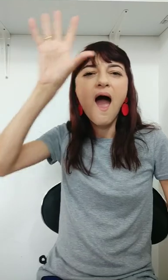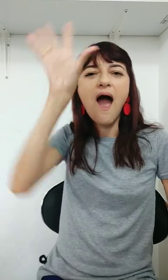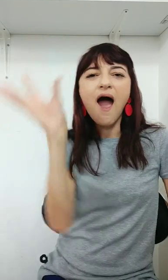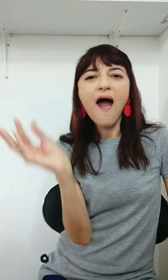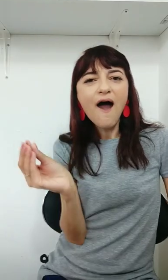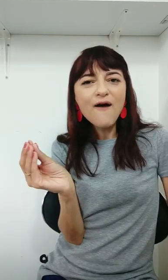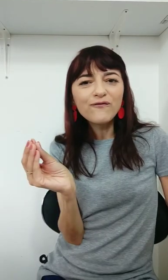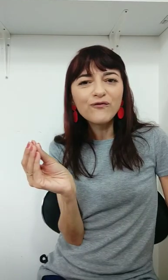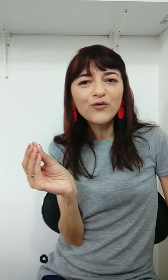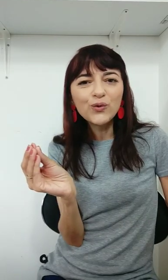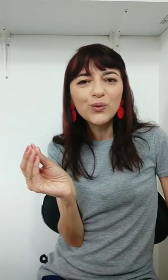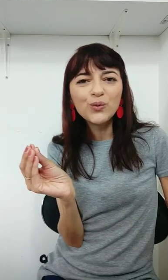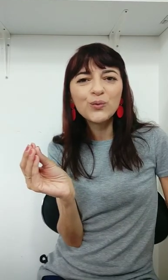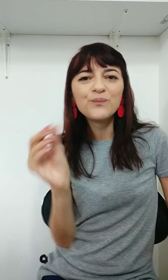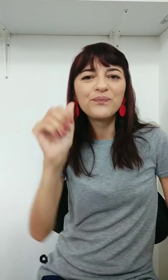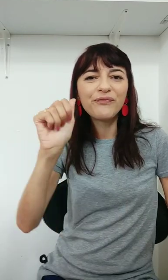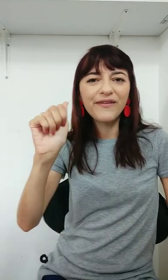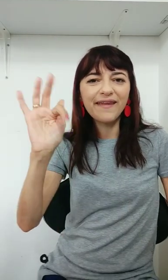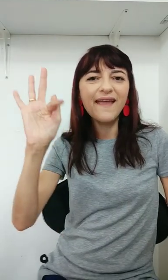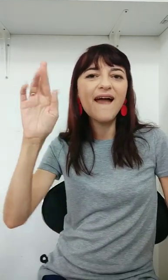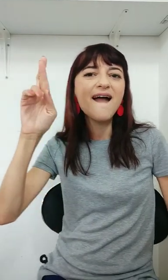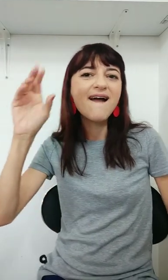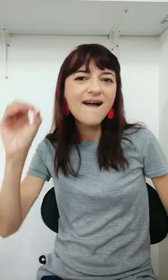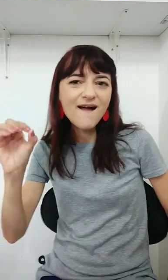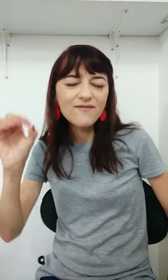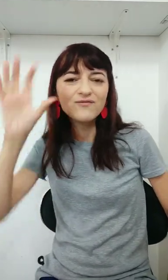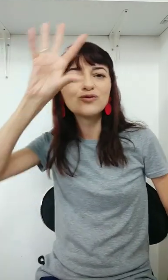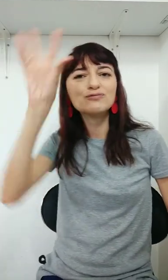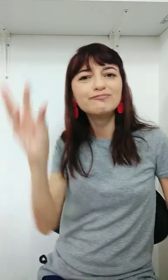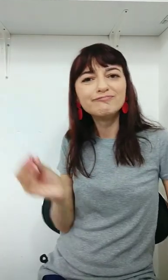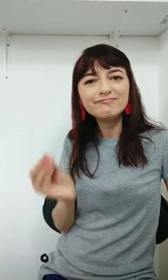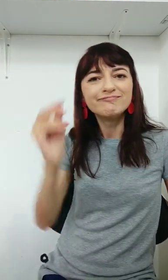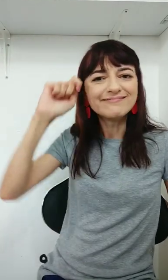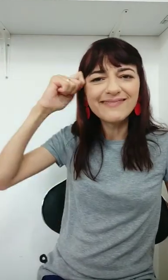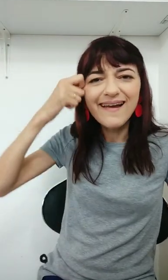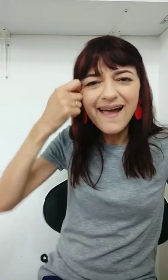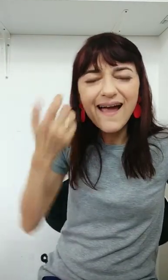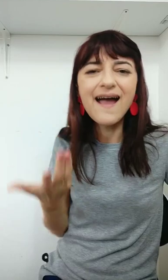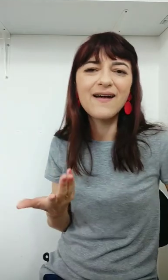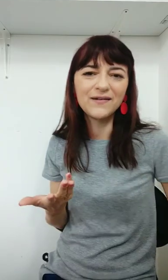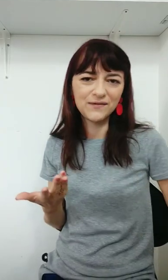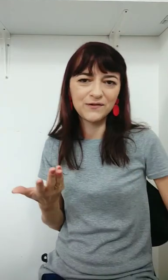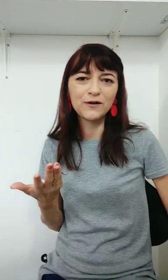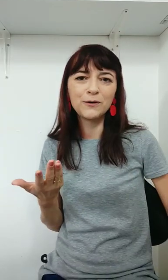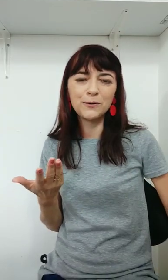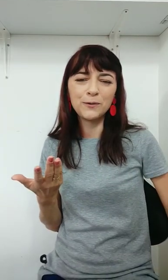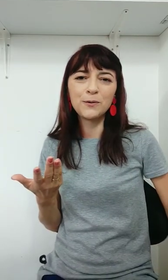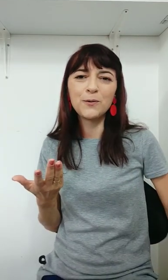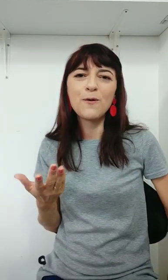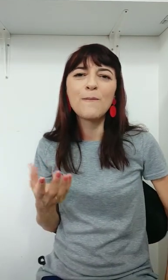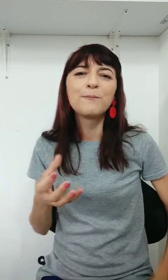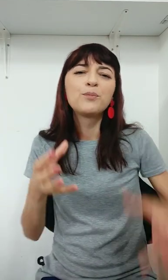temos a cultura, por exemplo, a cultura afro. Inclusive, essa semana temos o Dia da Consciência Negra, não é verdade? Porque eles